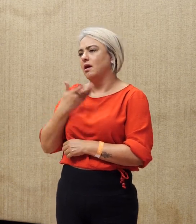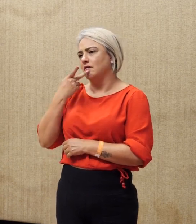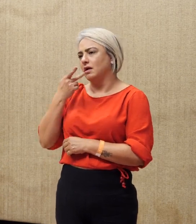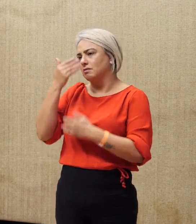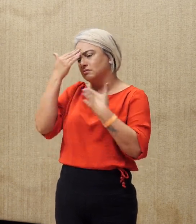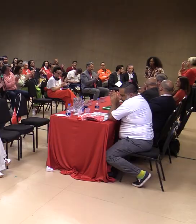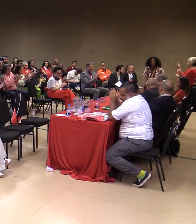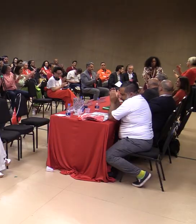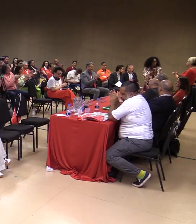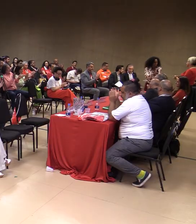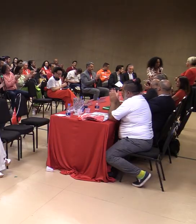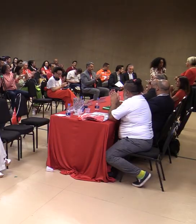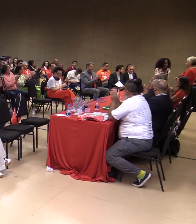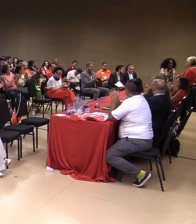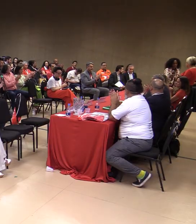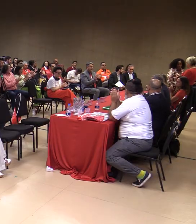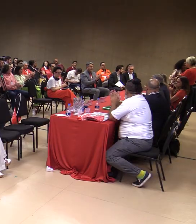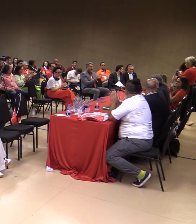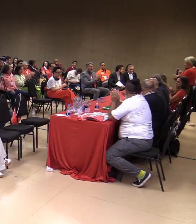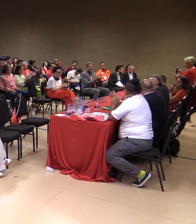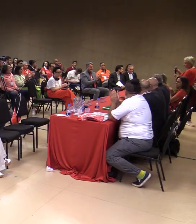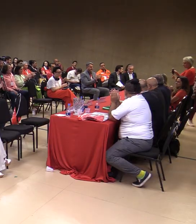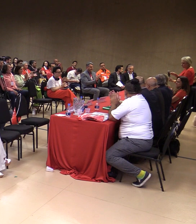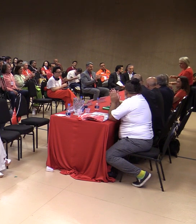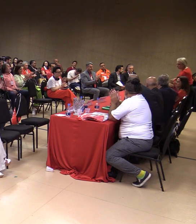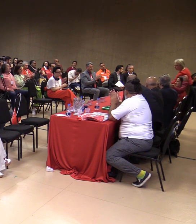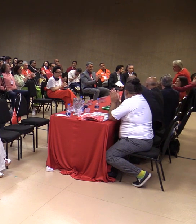dizer. Muito obrigada.